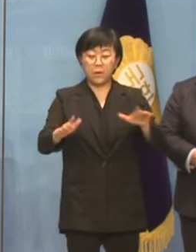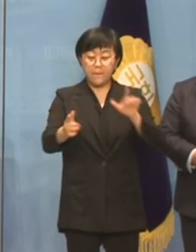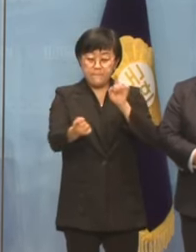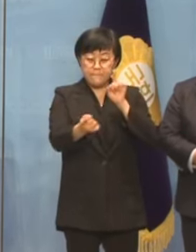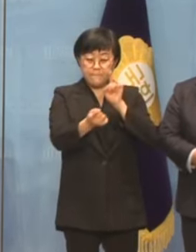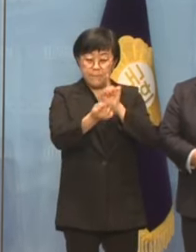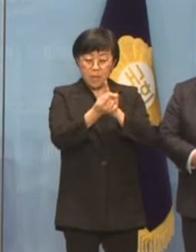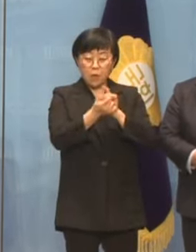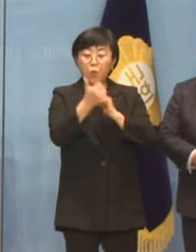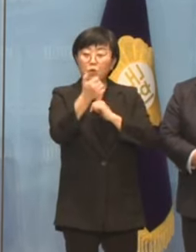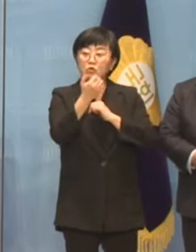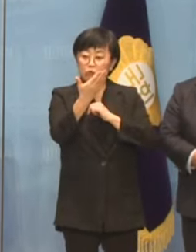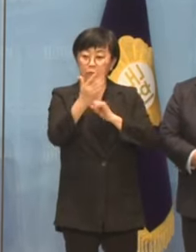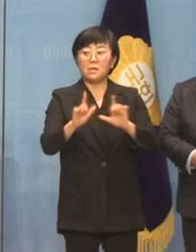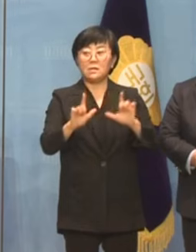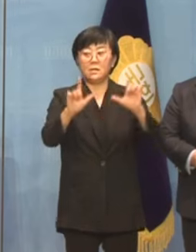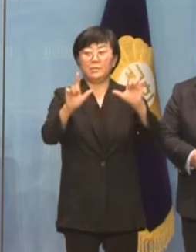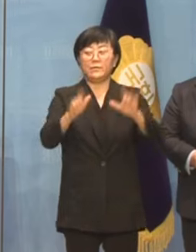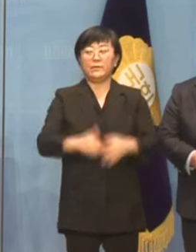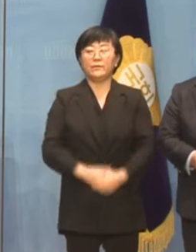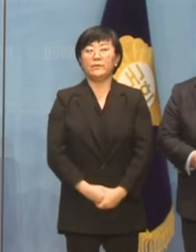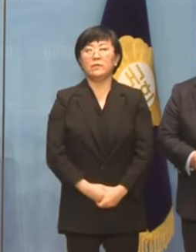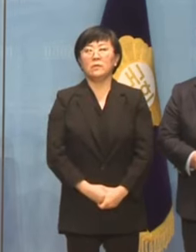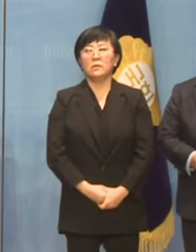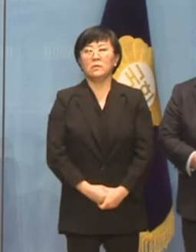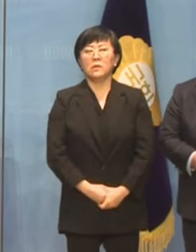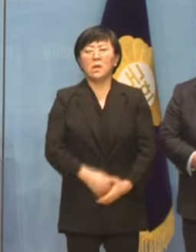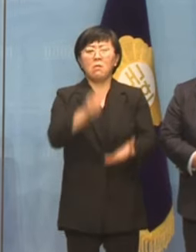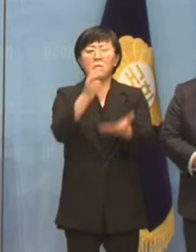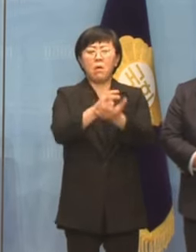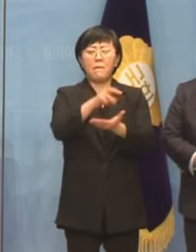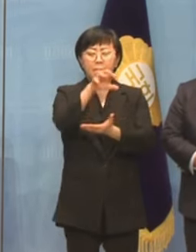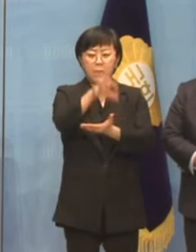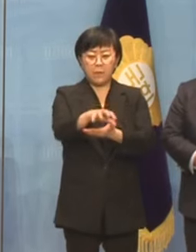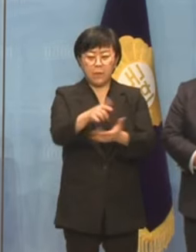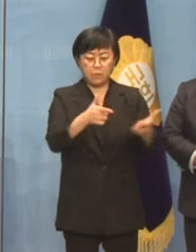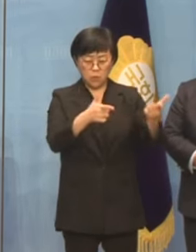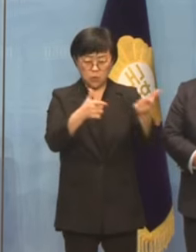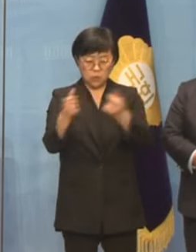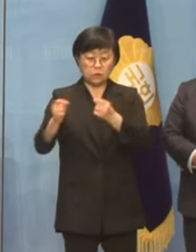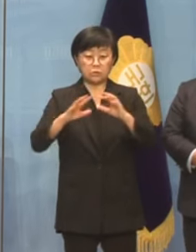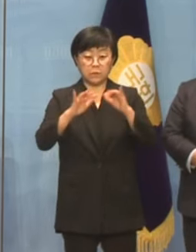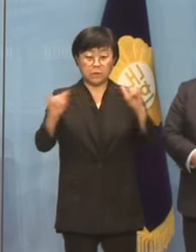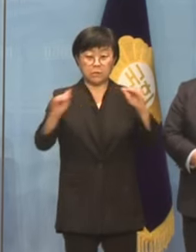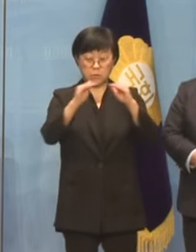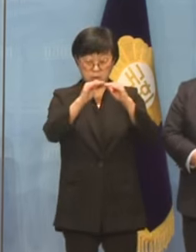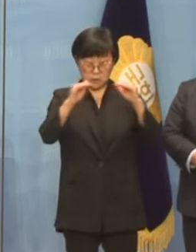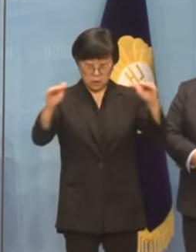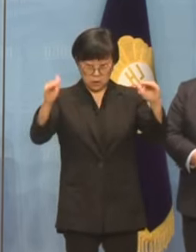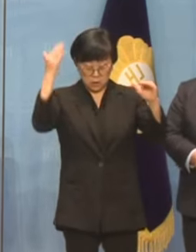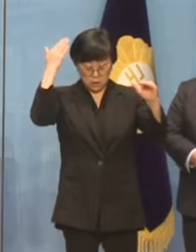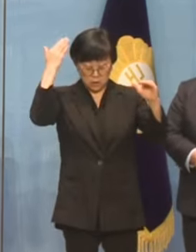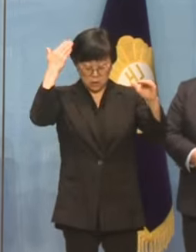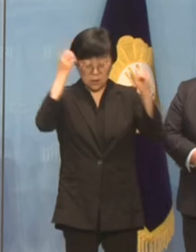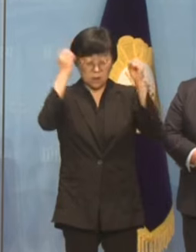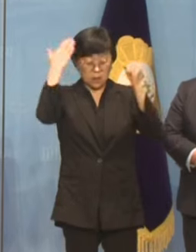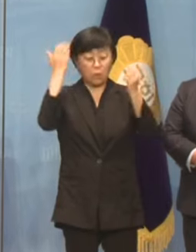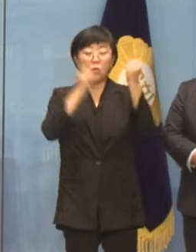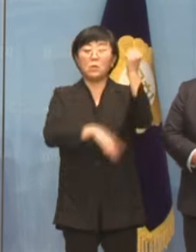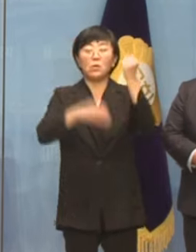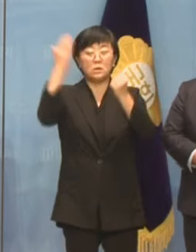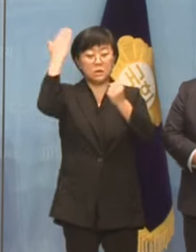59일째 이어가고 있습니다. 우리는 법 앞에 모든 국민이 평등하다는 상식을 실현하려는